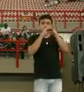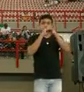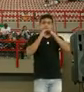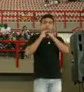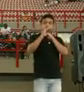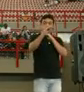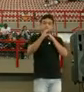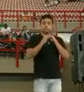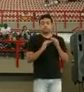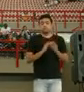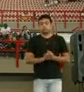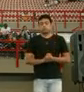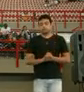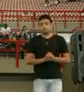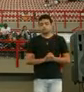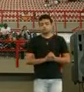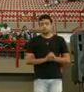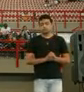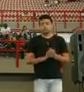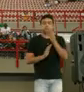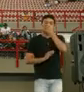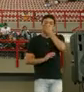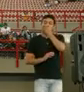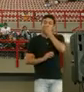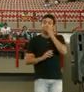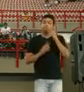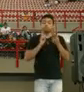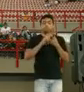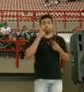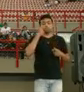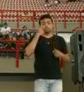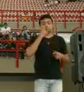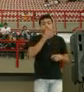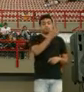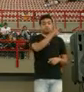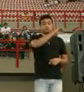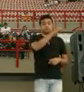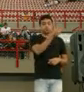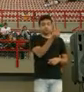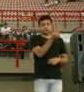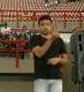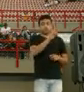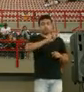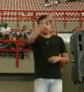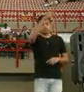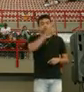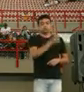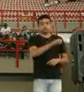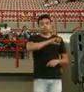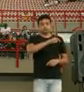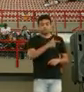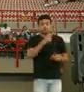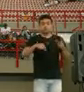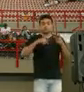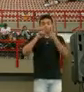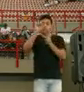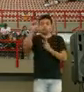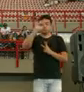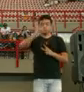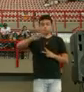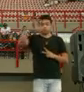fique constante. Vamos conferir. Quanto é o dobro de 96? 192. O dobro